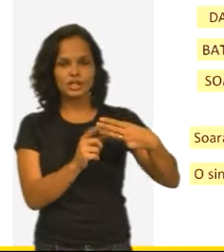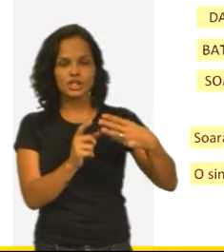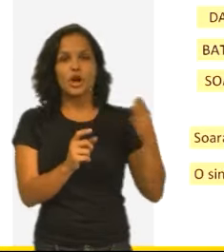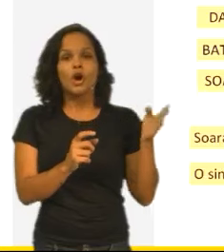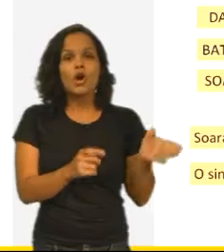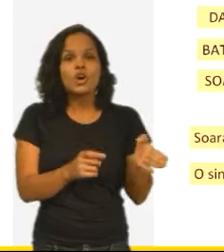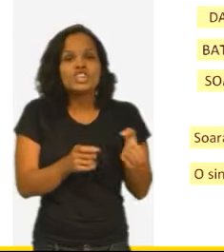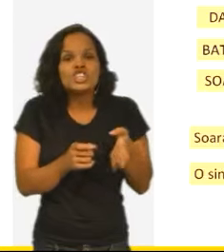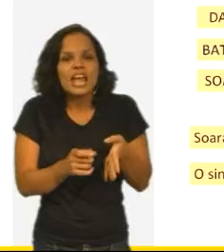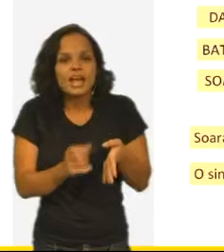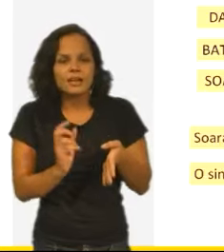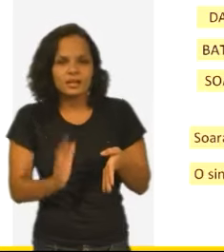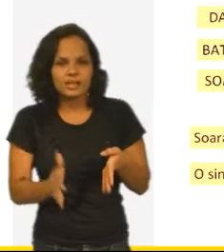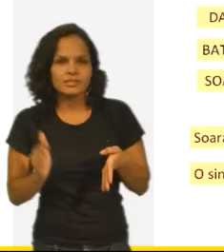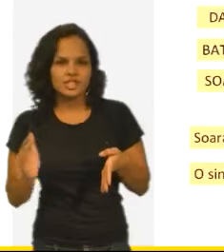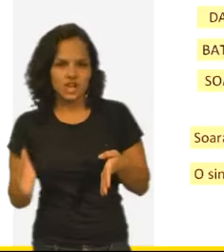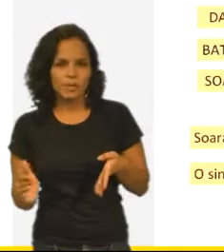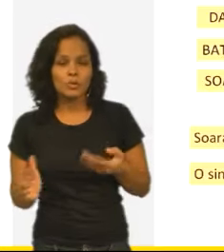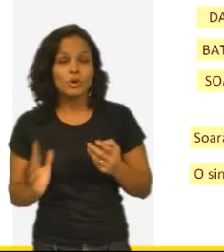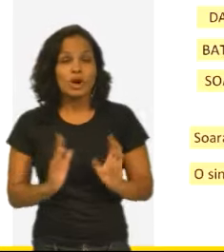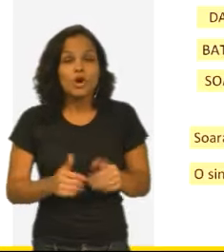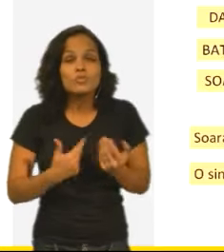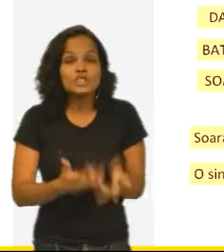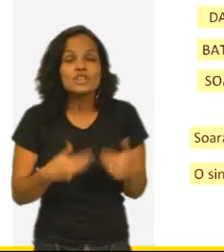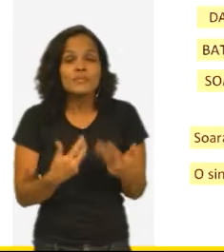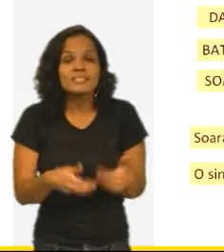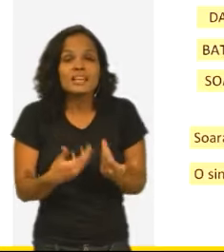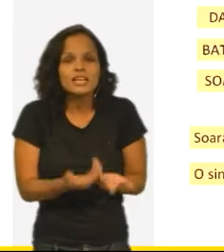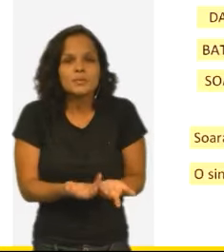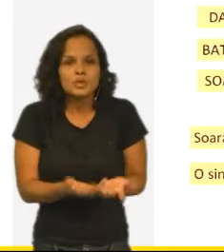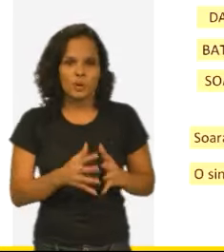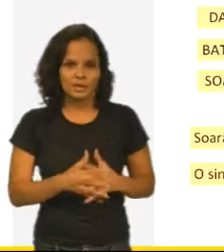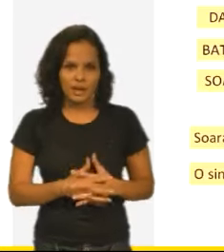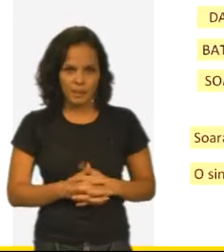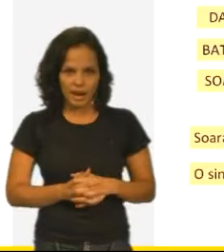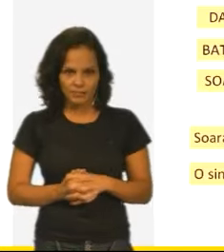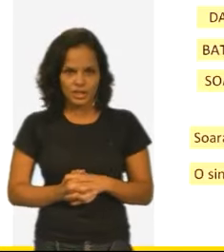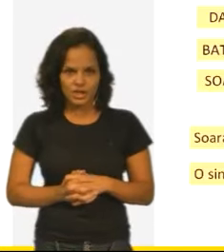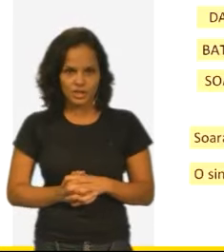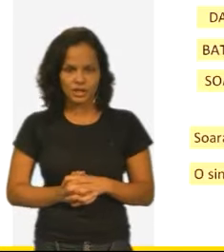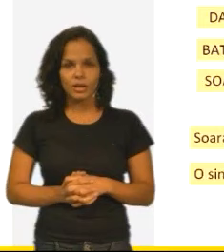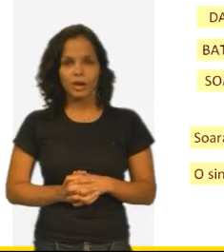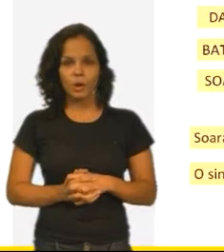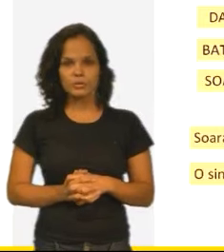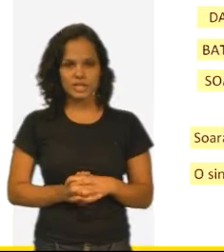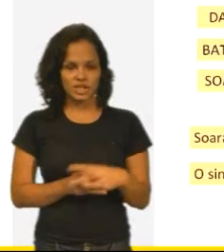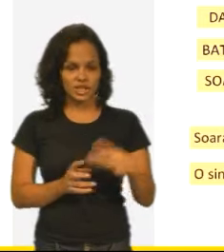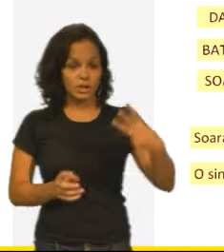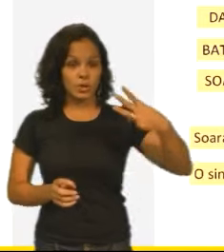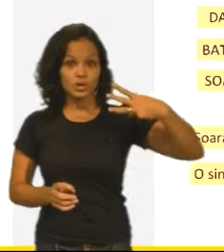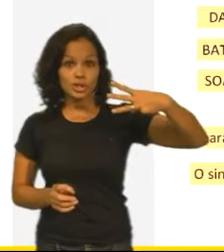seguinte, hoje é 15 de abril, como se tivesse elíptico aí a palavra dia. Ou seja, hoje nós